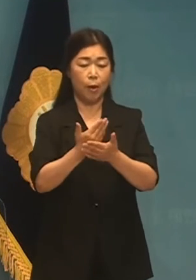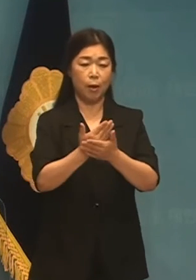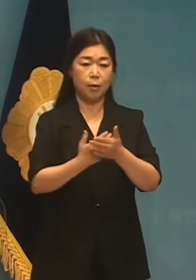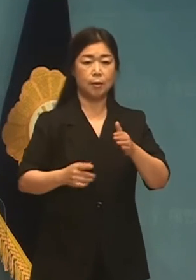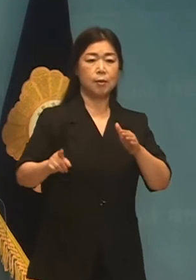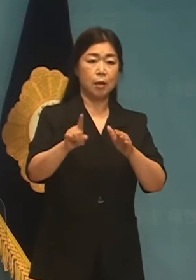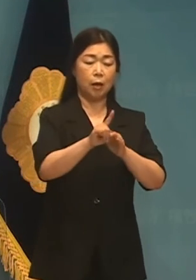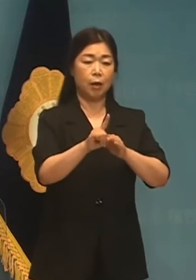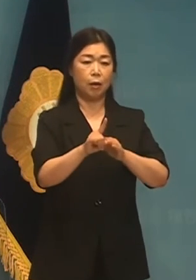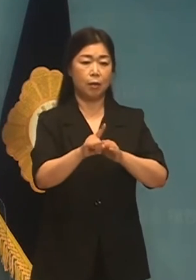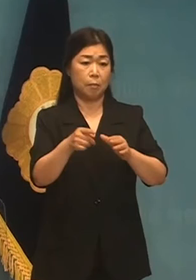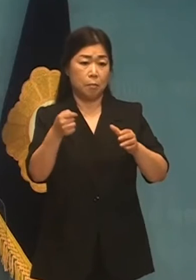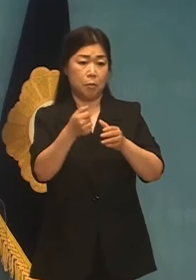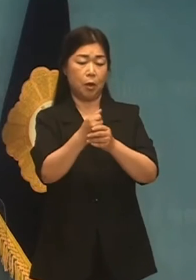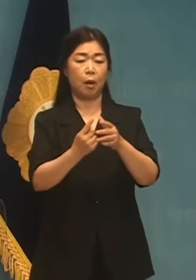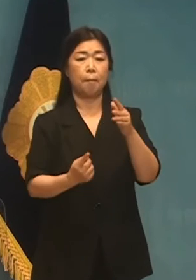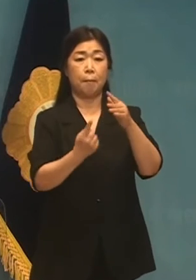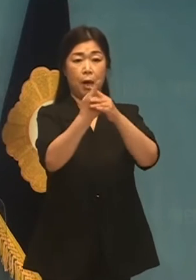세계적 메카로